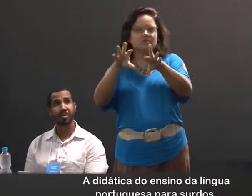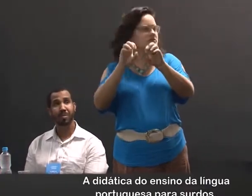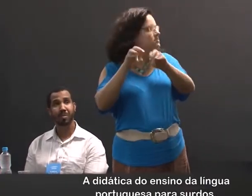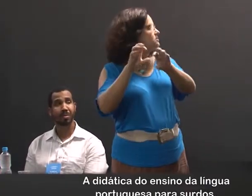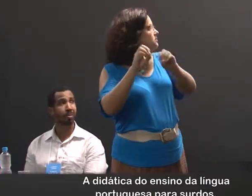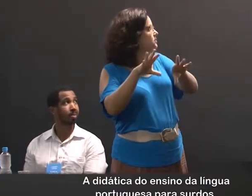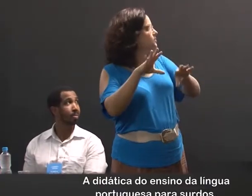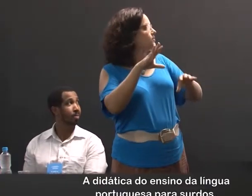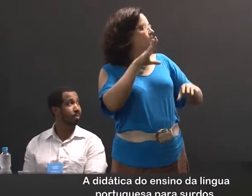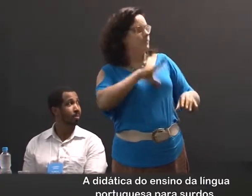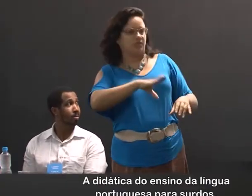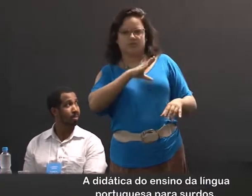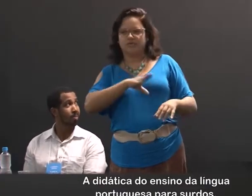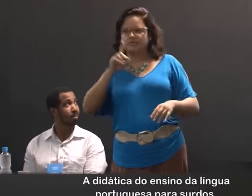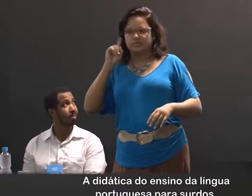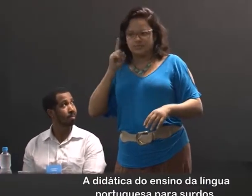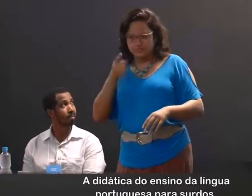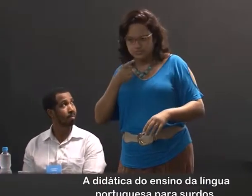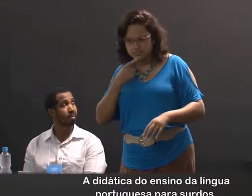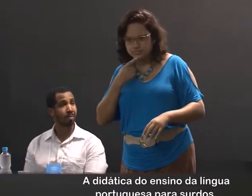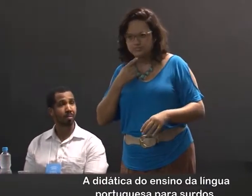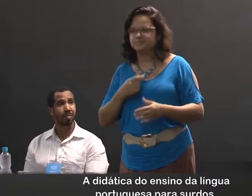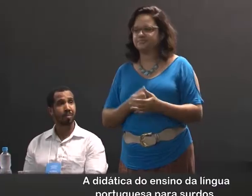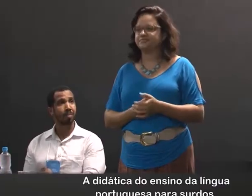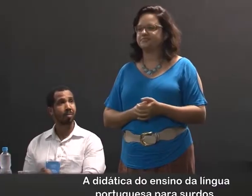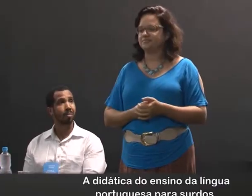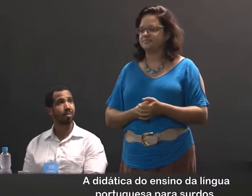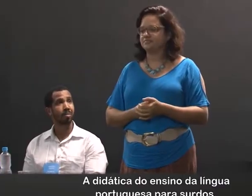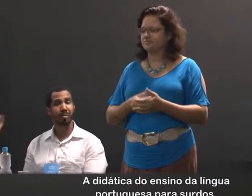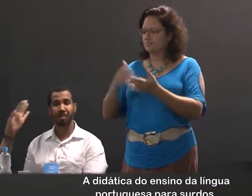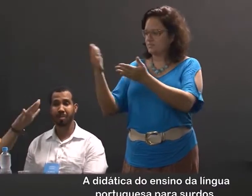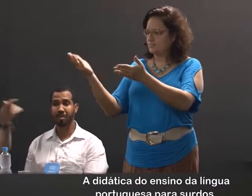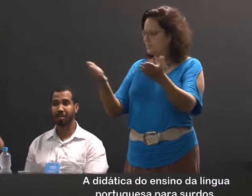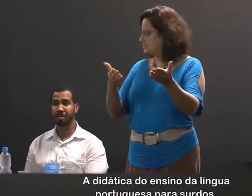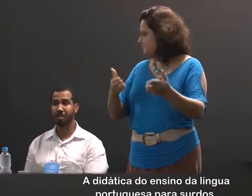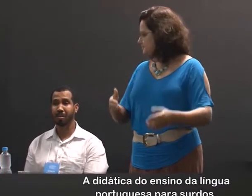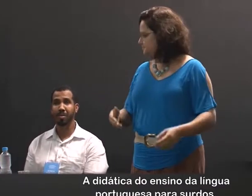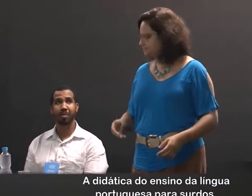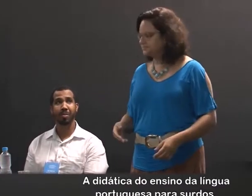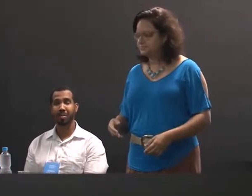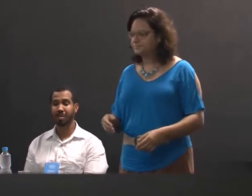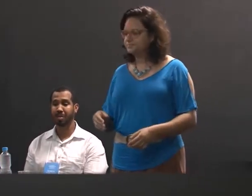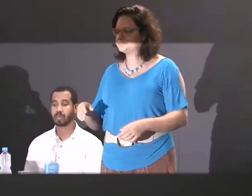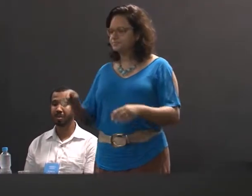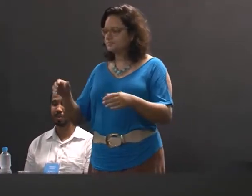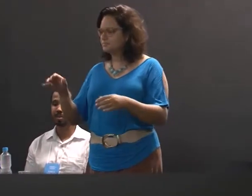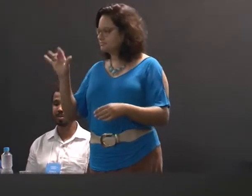A didática do ensino da língua portuguesa para surdos.